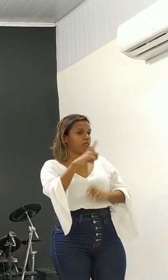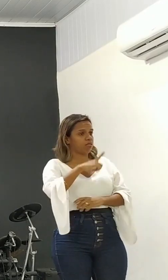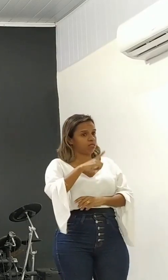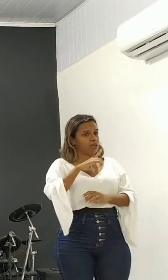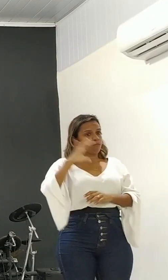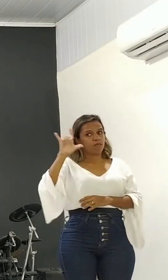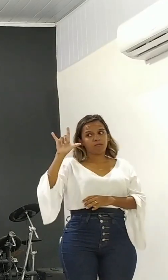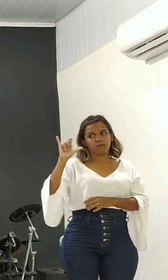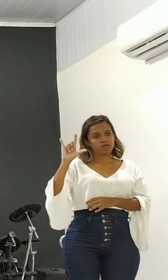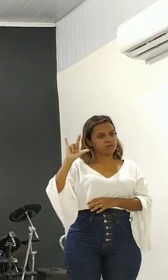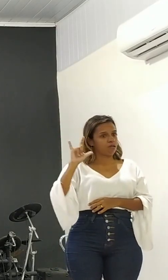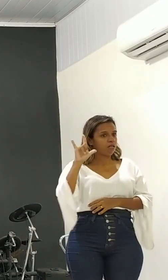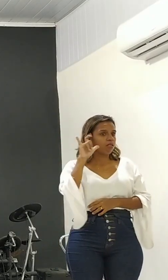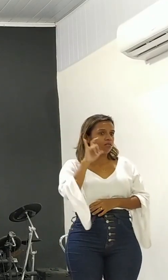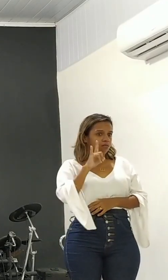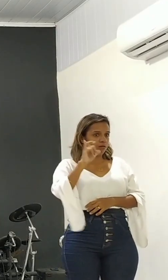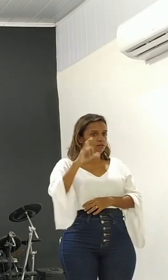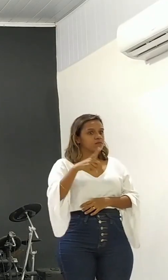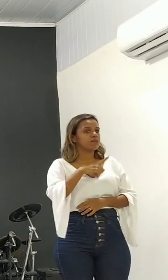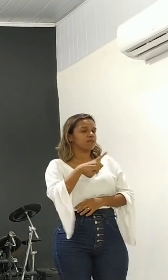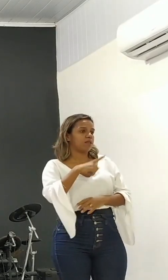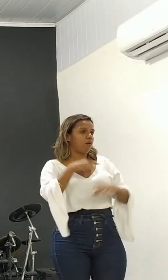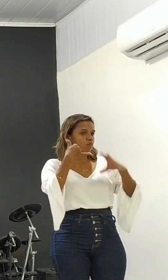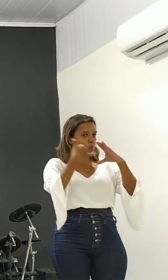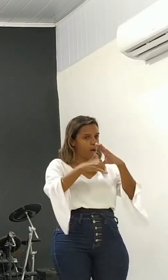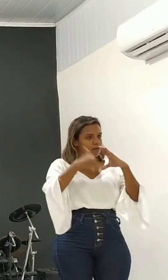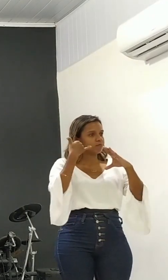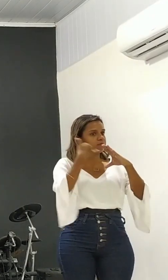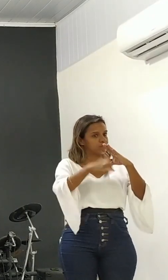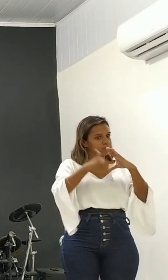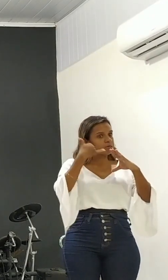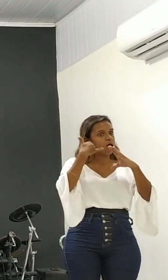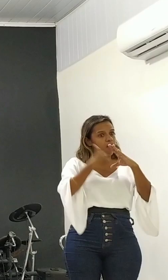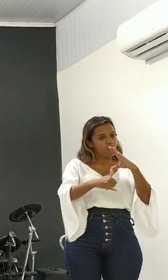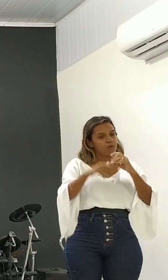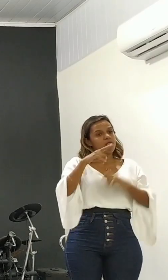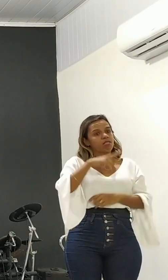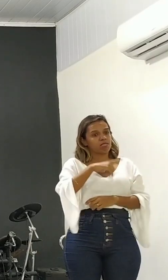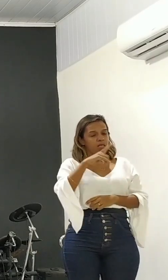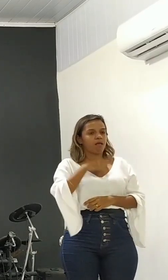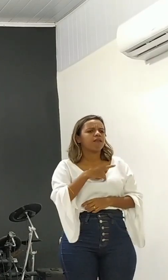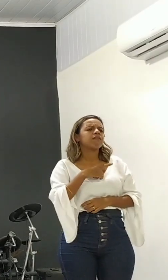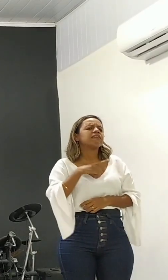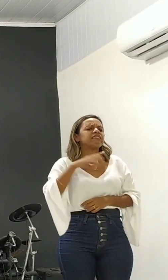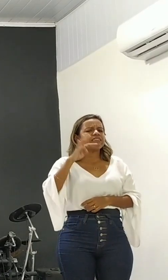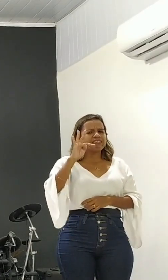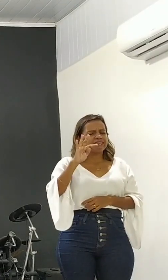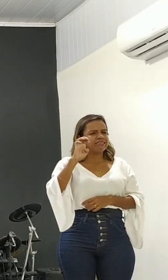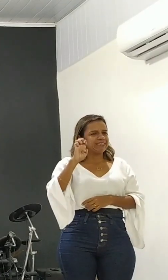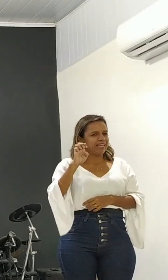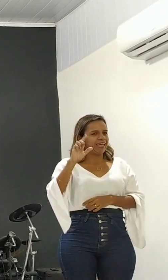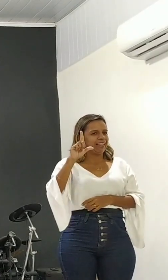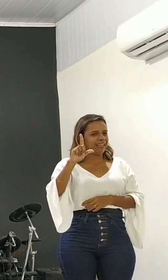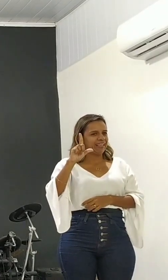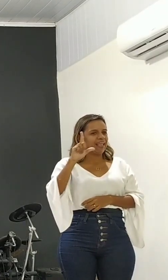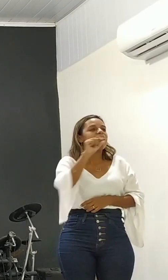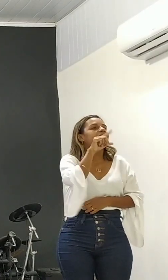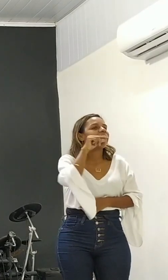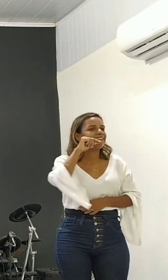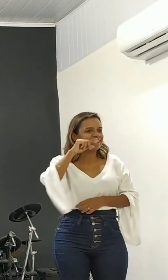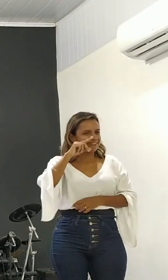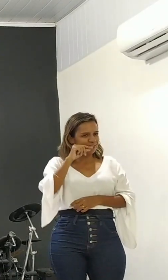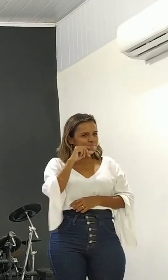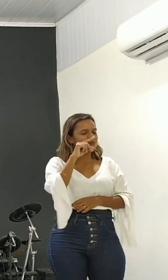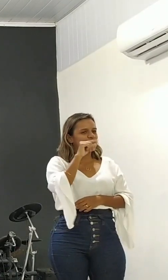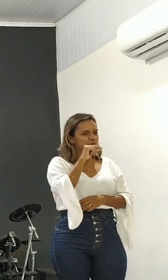temos Instagram, nós temos WhatsApp, nós temos Telegram e outras, nós temos